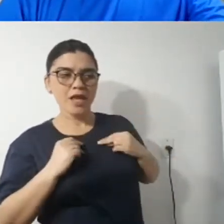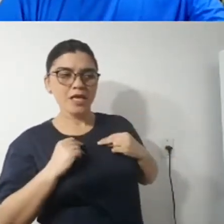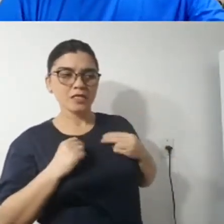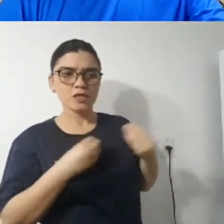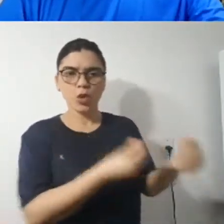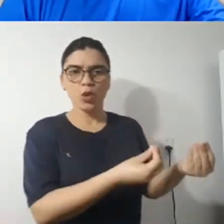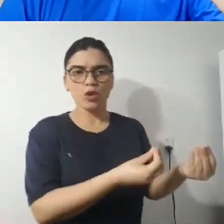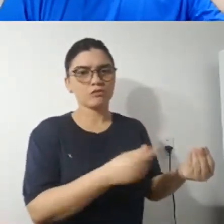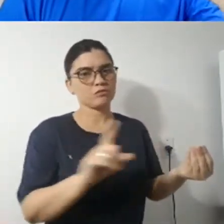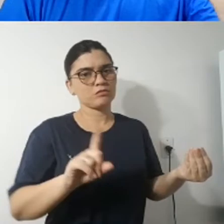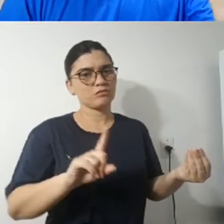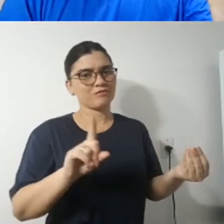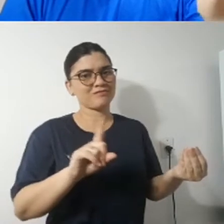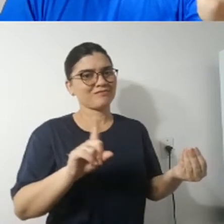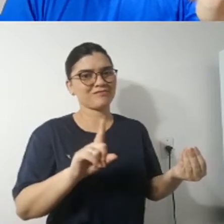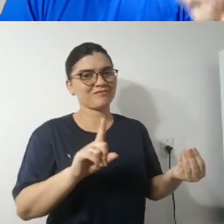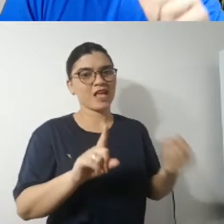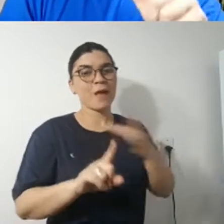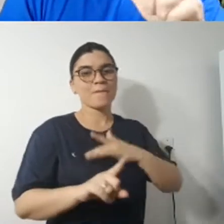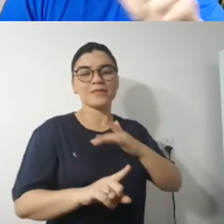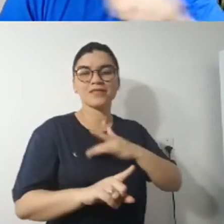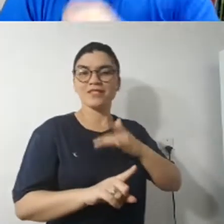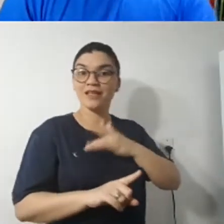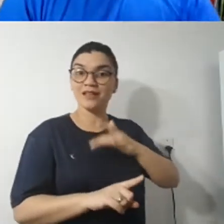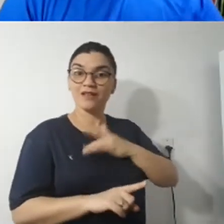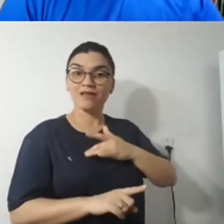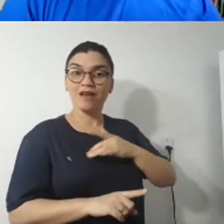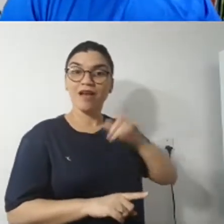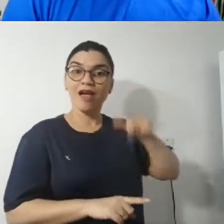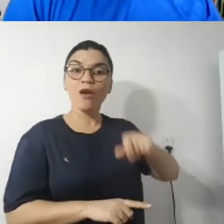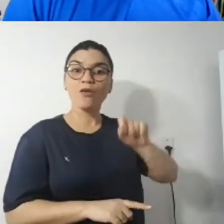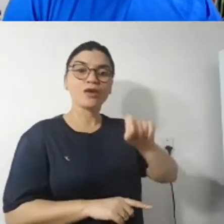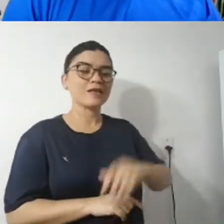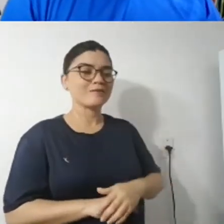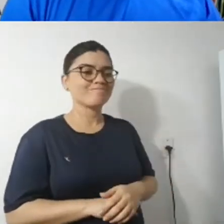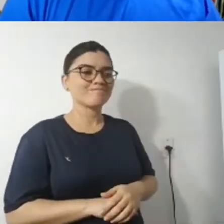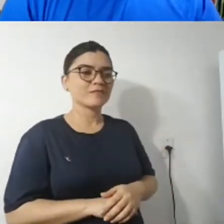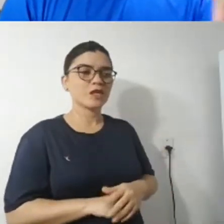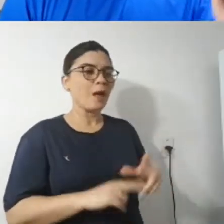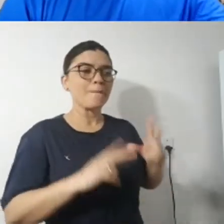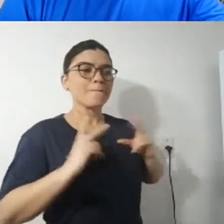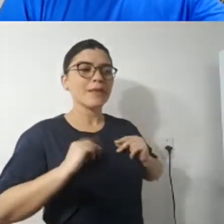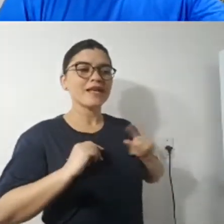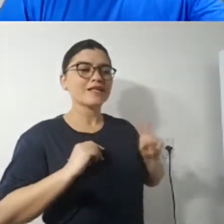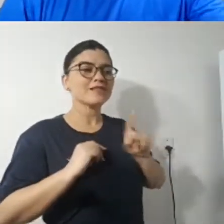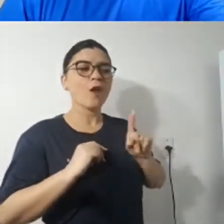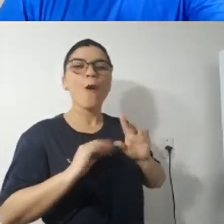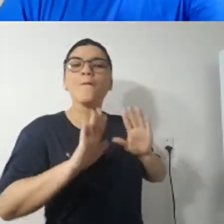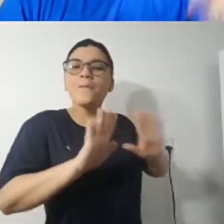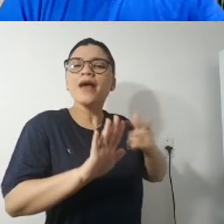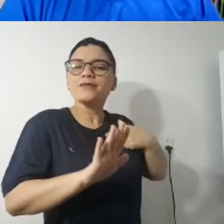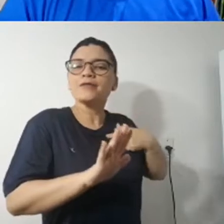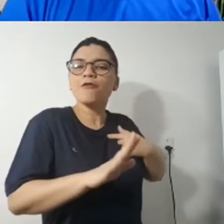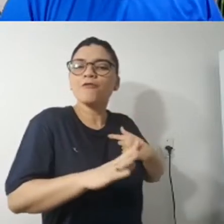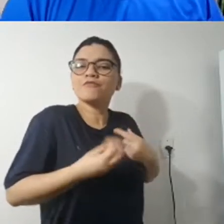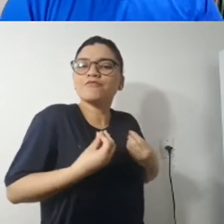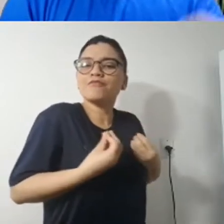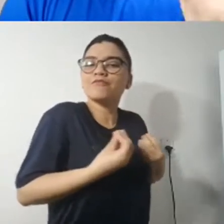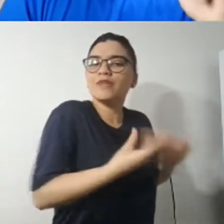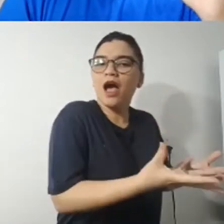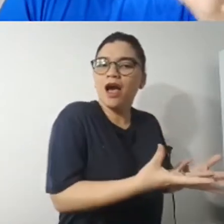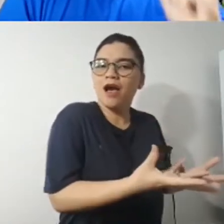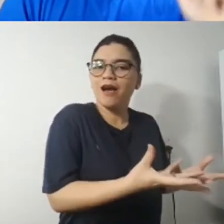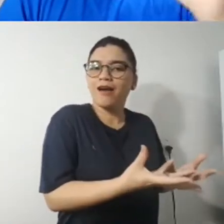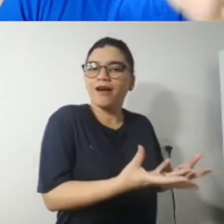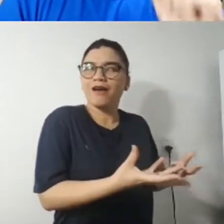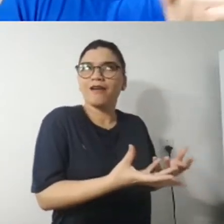quem você acredita que talvez não merecesse aquela bênção. É você ser misericordioso. É você